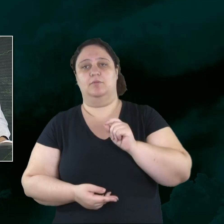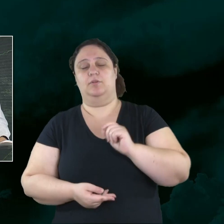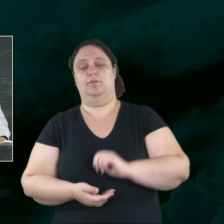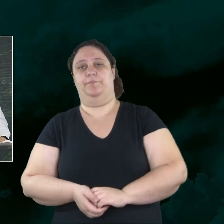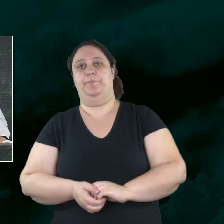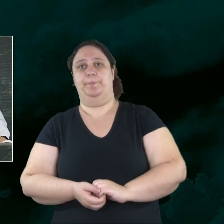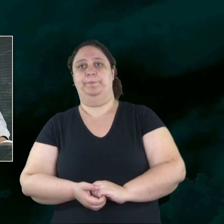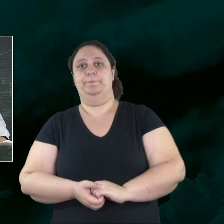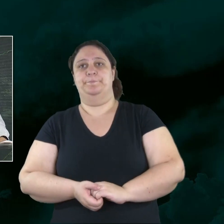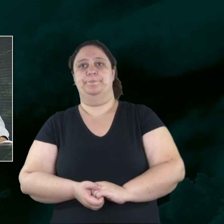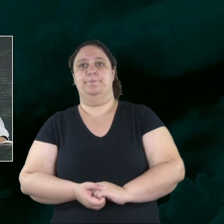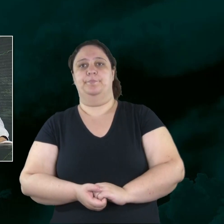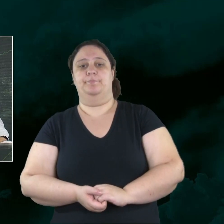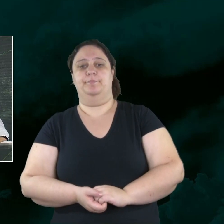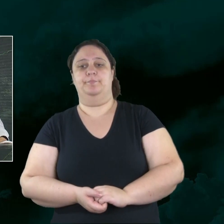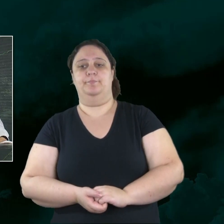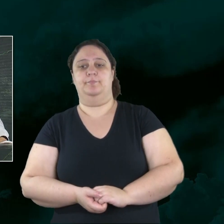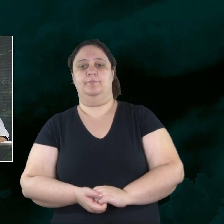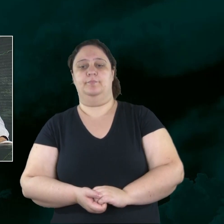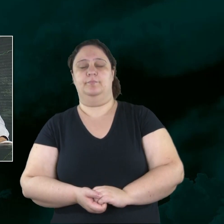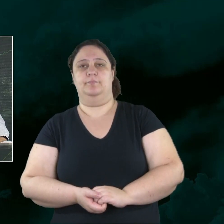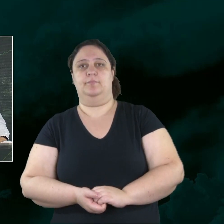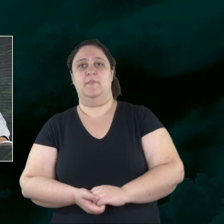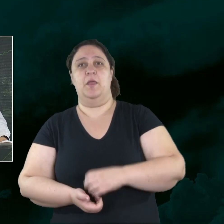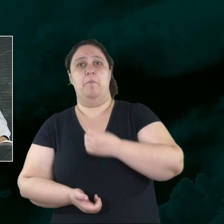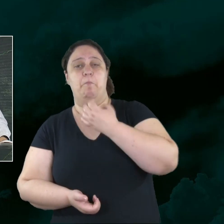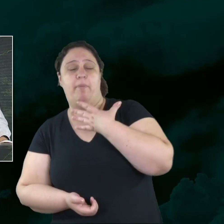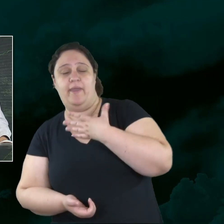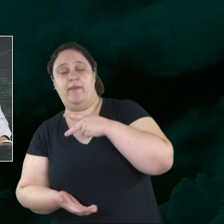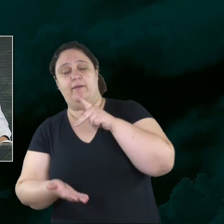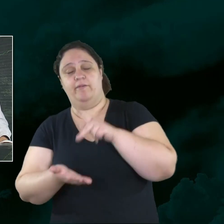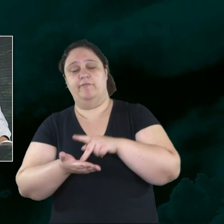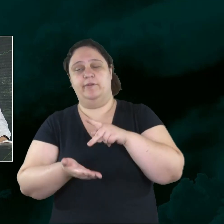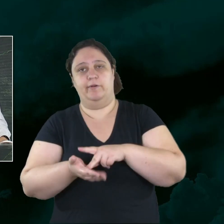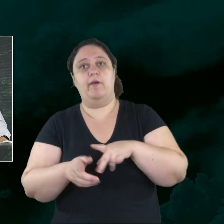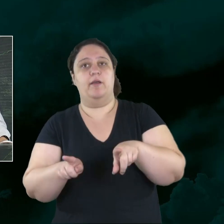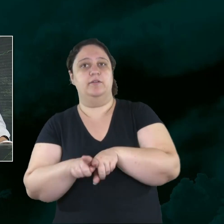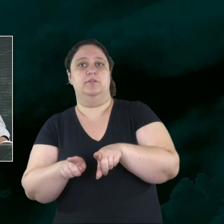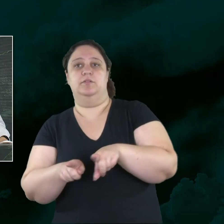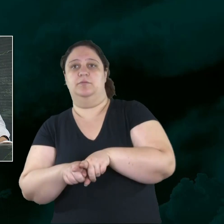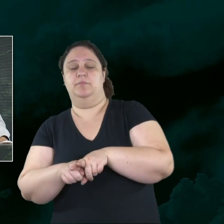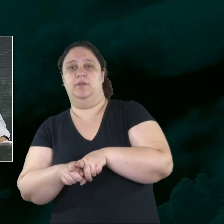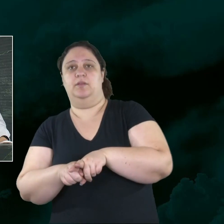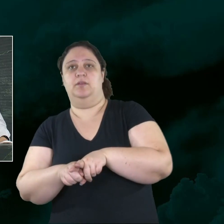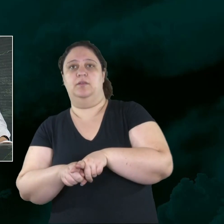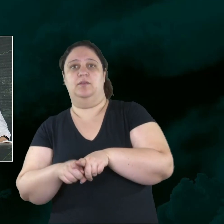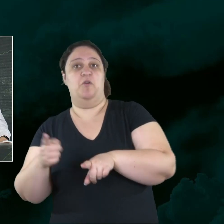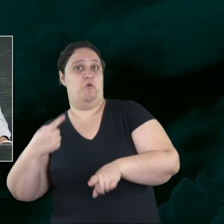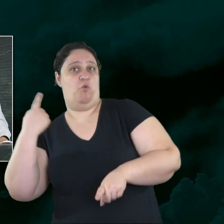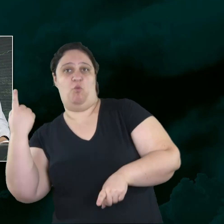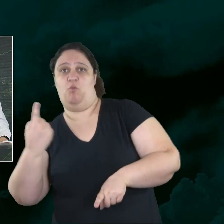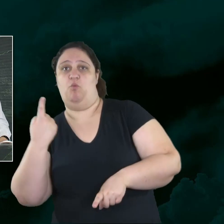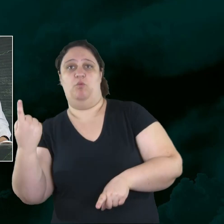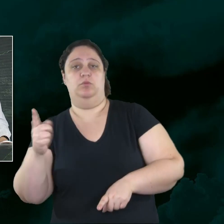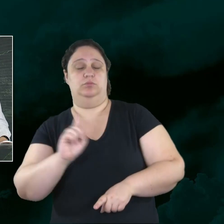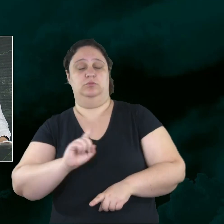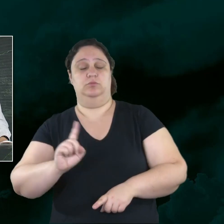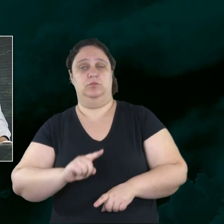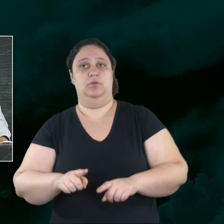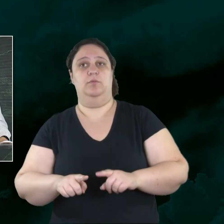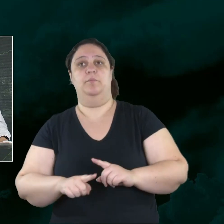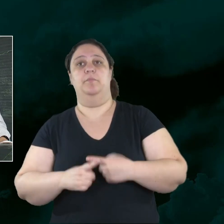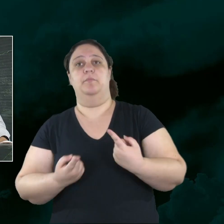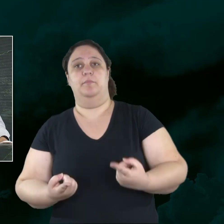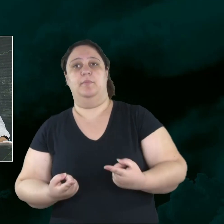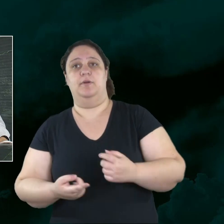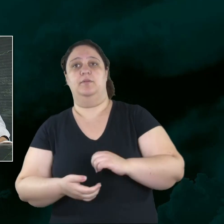valores, né, tanto o bem como a verdade, não são absolutos, mas não